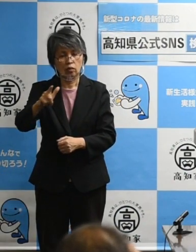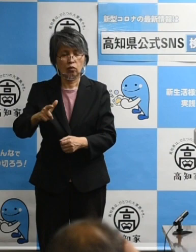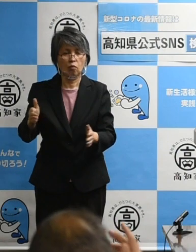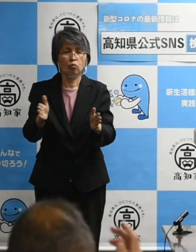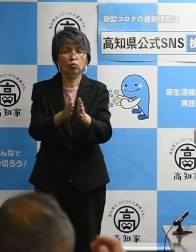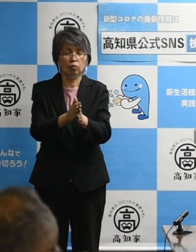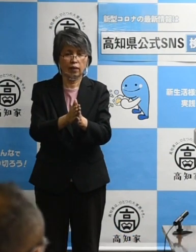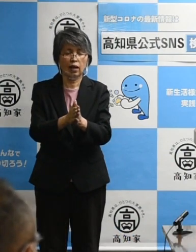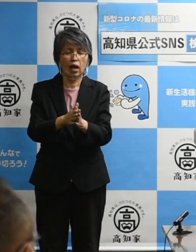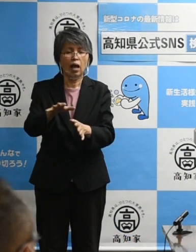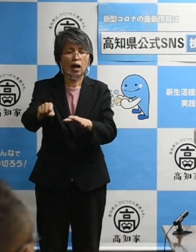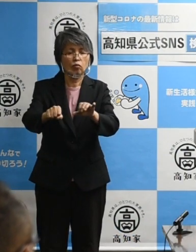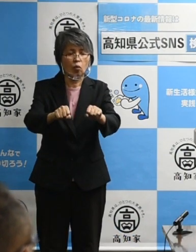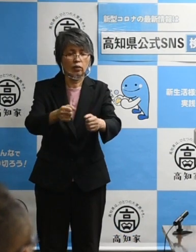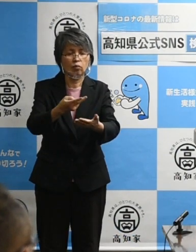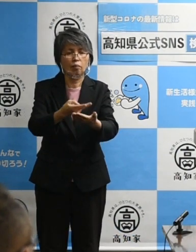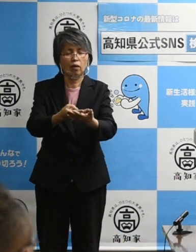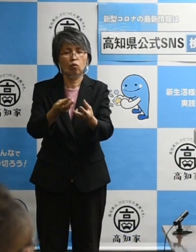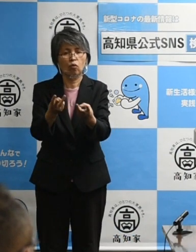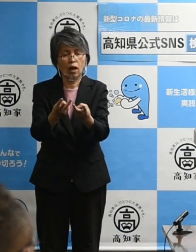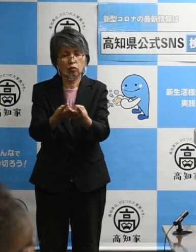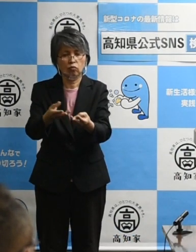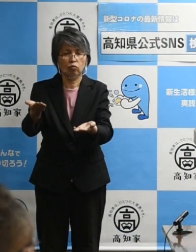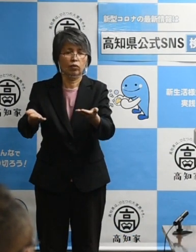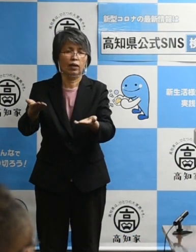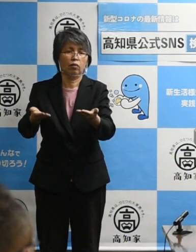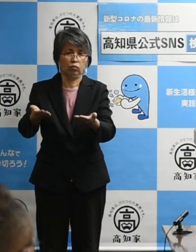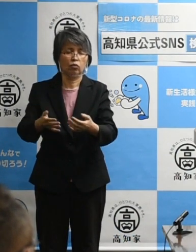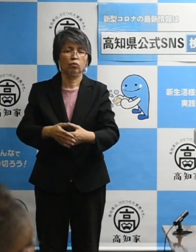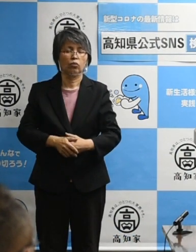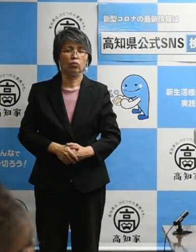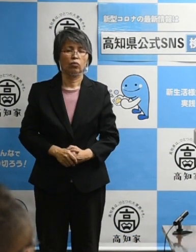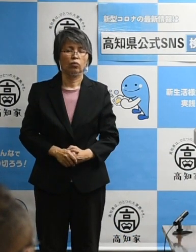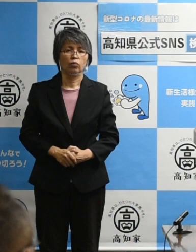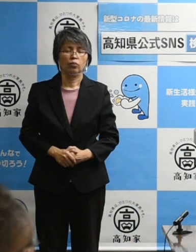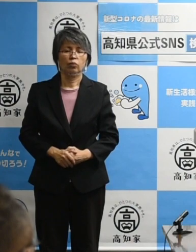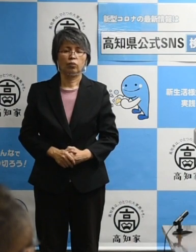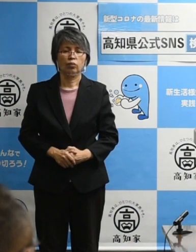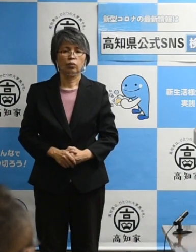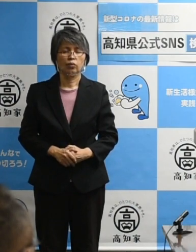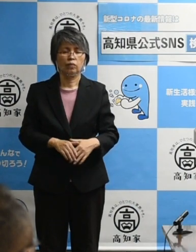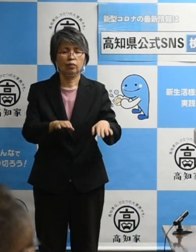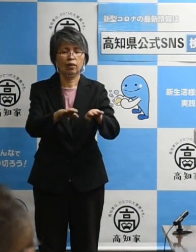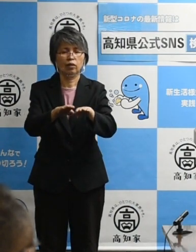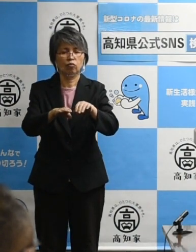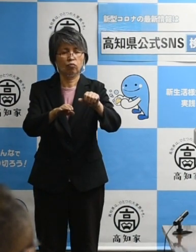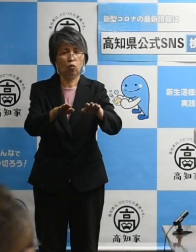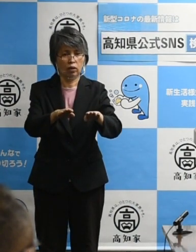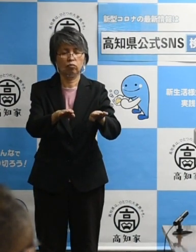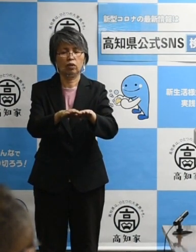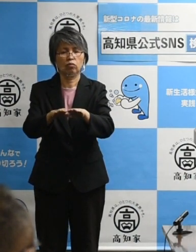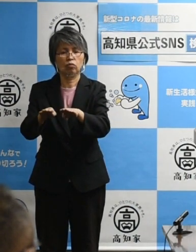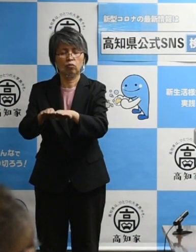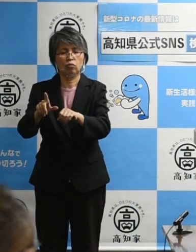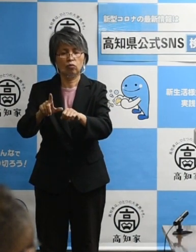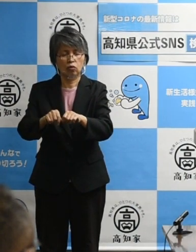と、確保しているベッドの数との対比表です。この先ほど申し上げました連休中の流行の一